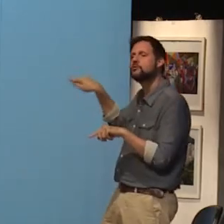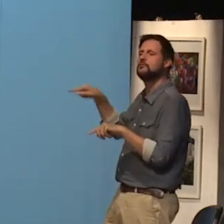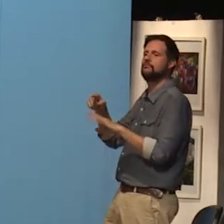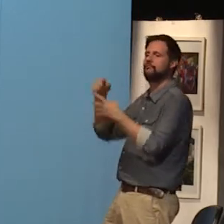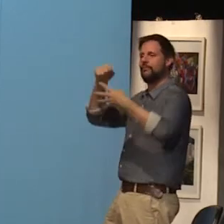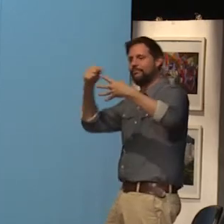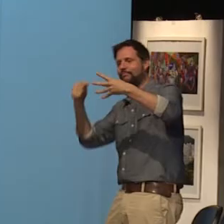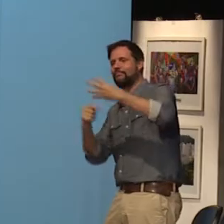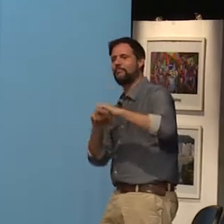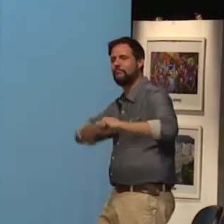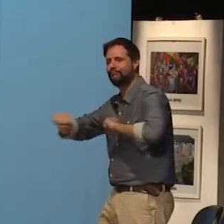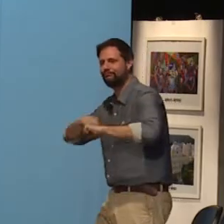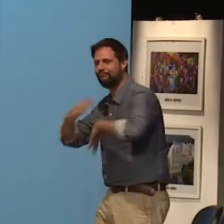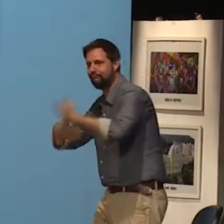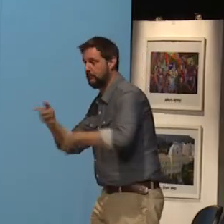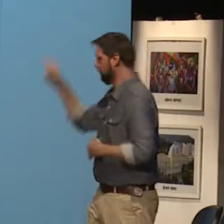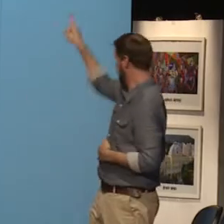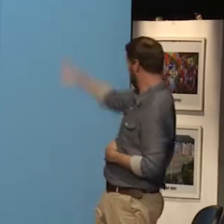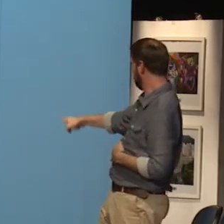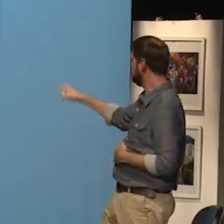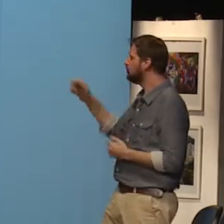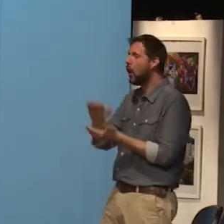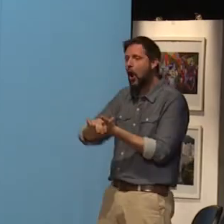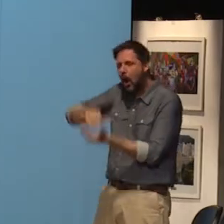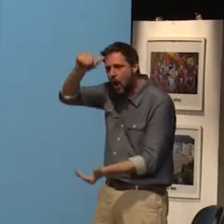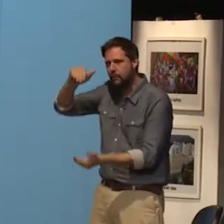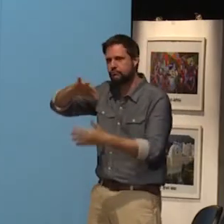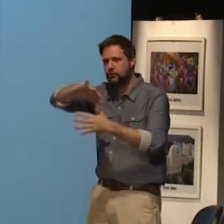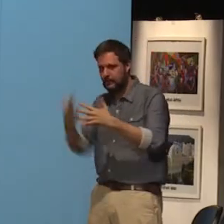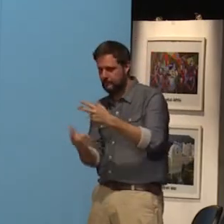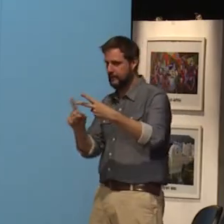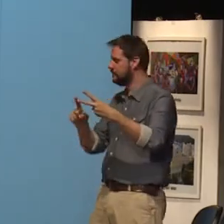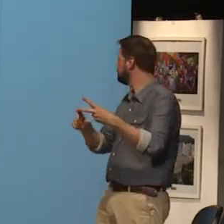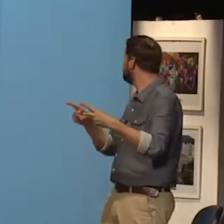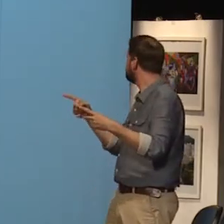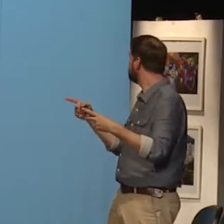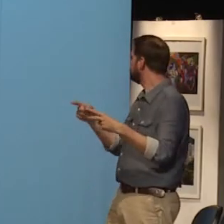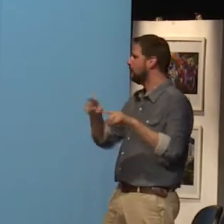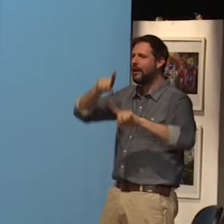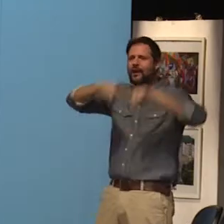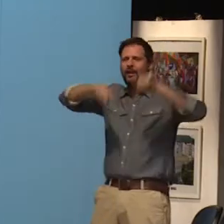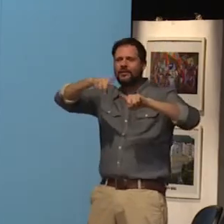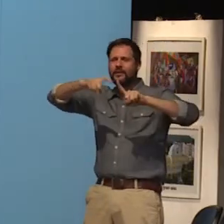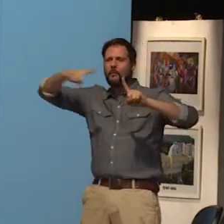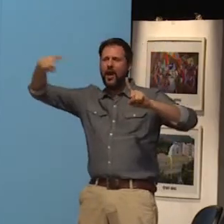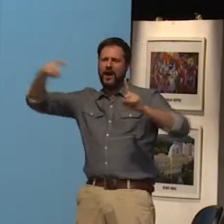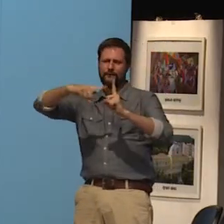Por causa de quê? Então, tem alguns pontos do movimento que eu vou estar destacando, né? O corpus da Libras,